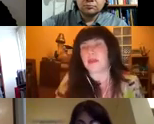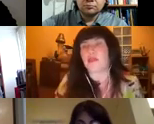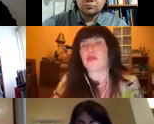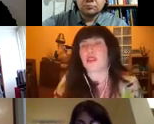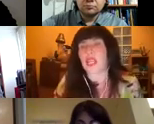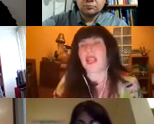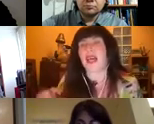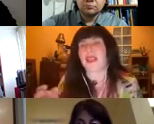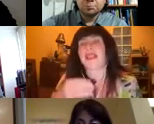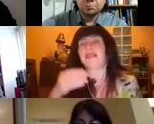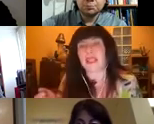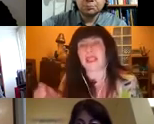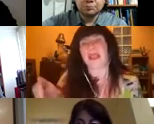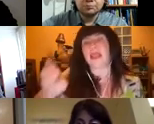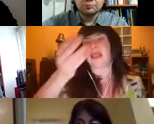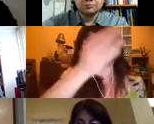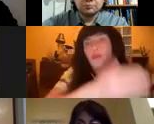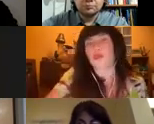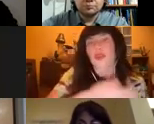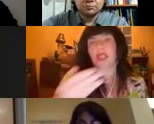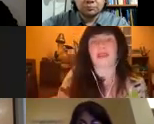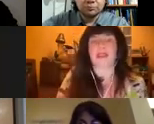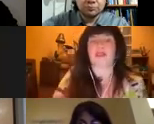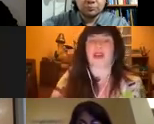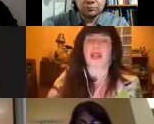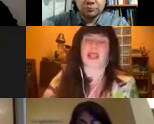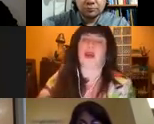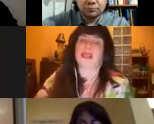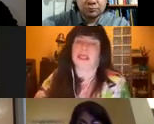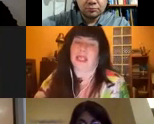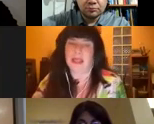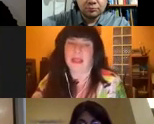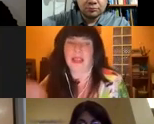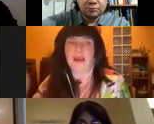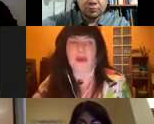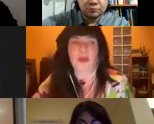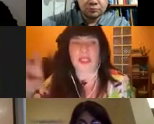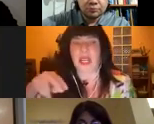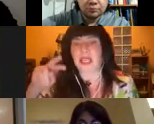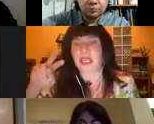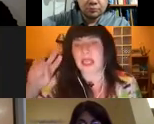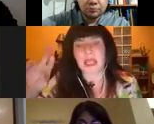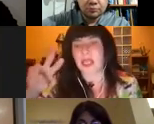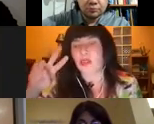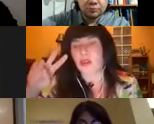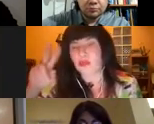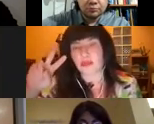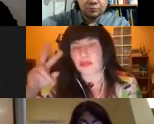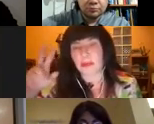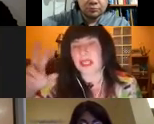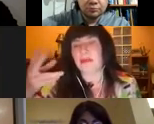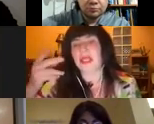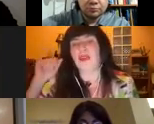la sistémico-funcional, a describir recursos que estaban asociados a la lengua de señas. Les vamos a mostrar aquí